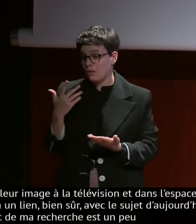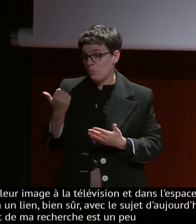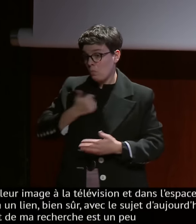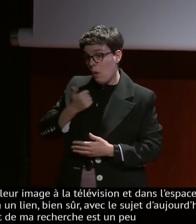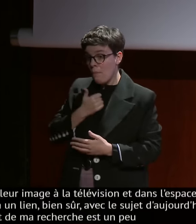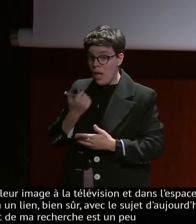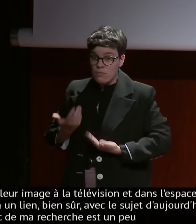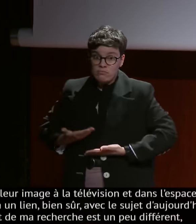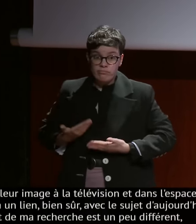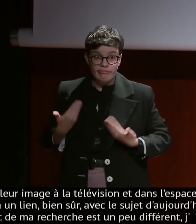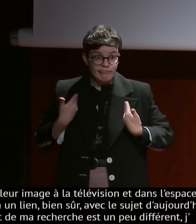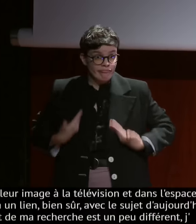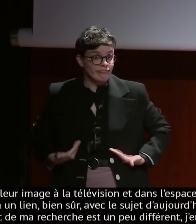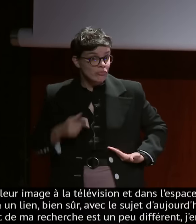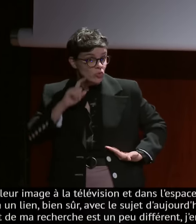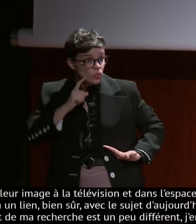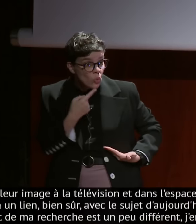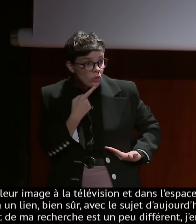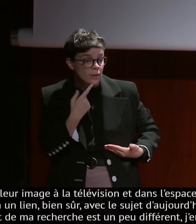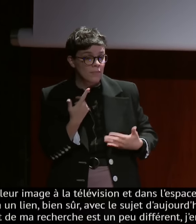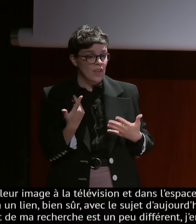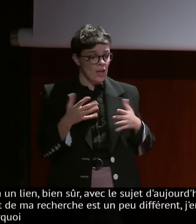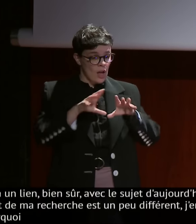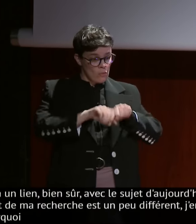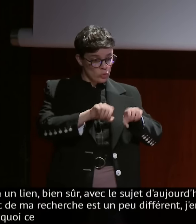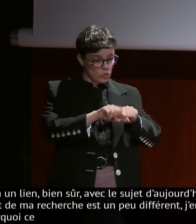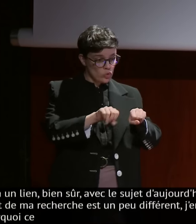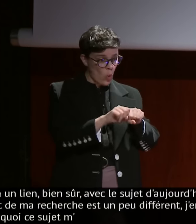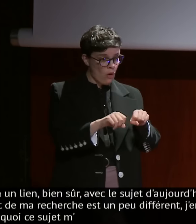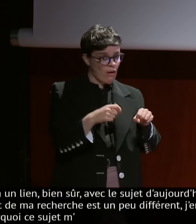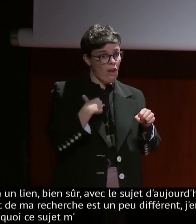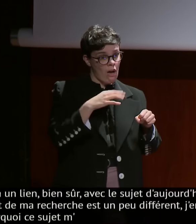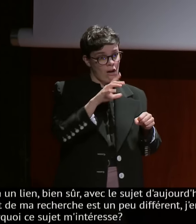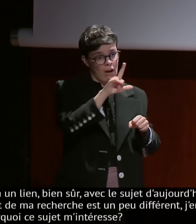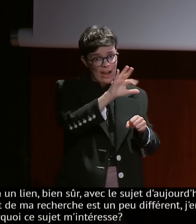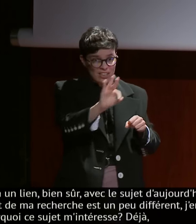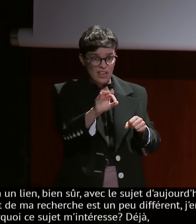sujet m'intéresse ? C'est parce que, bon, déjà, je suis moi-même sourde.